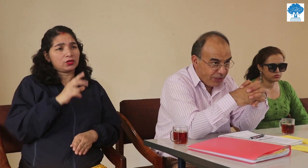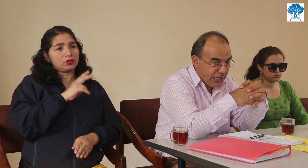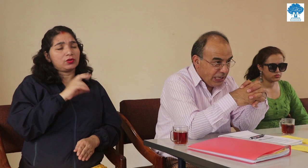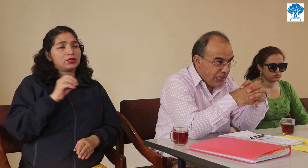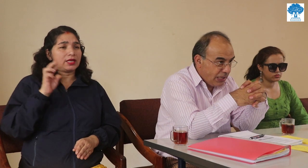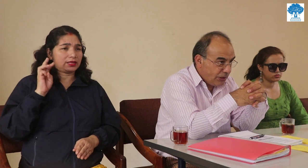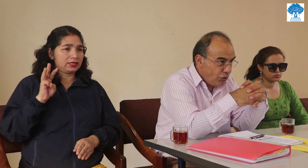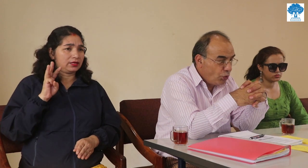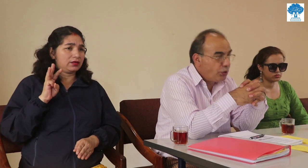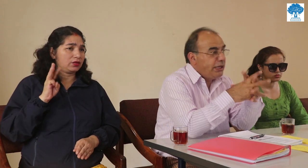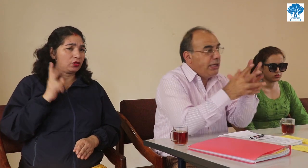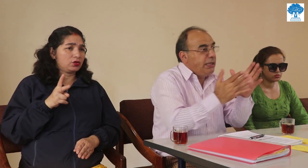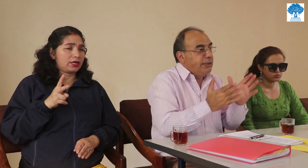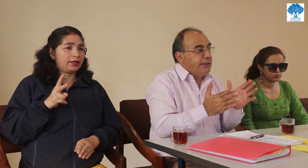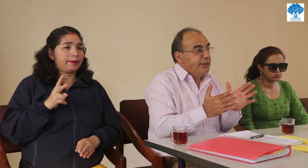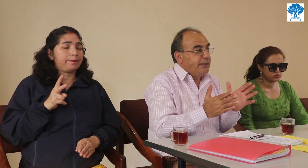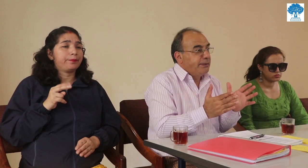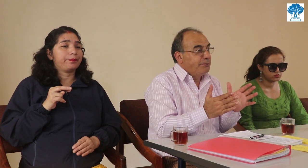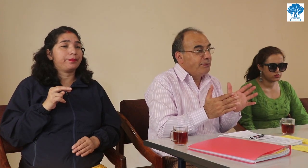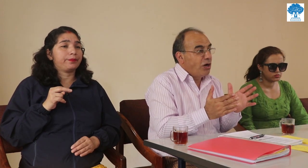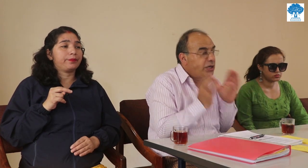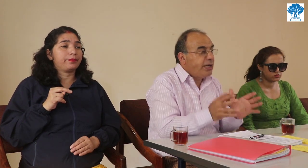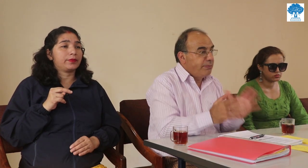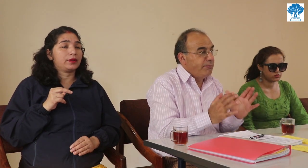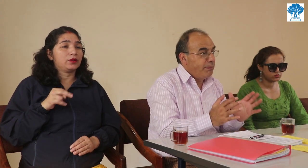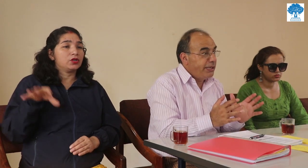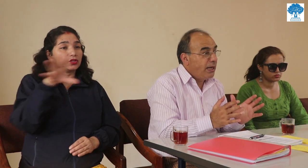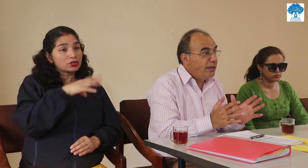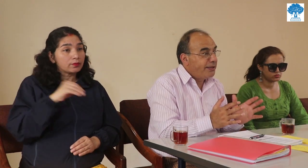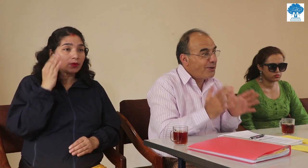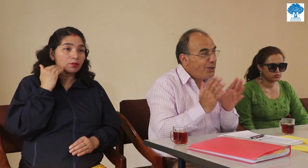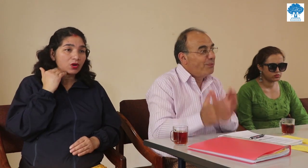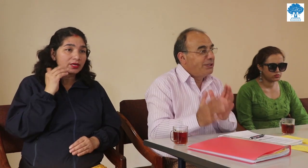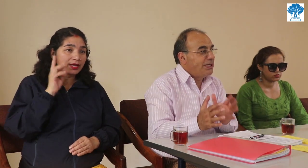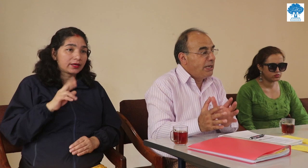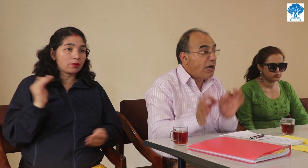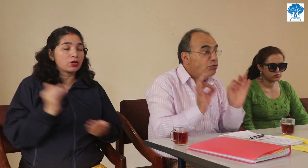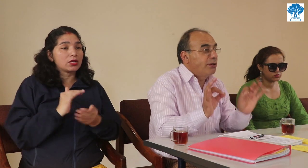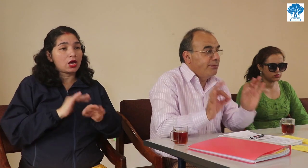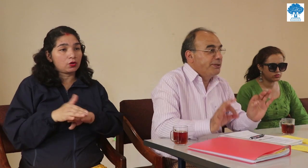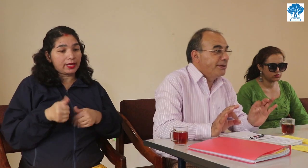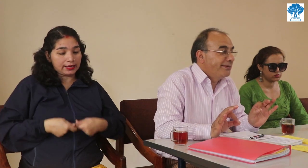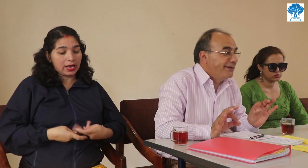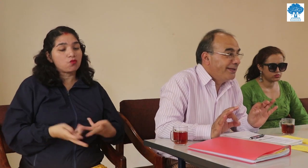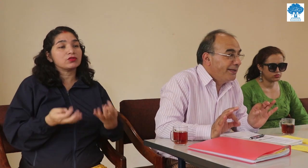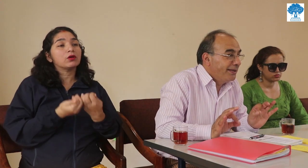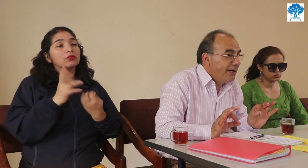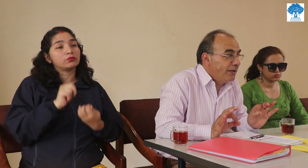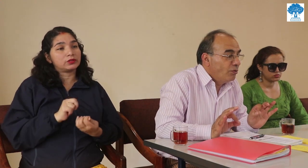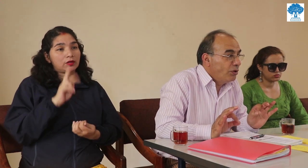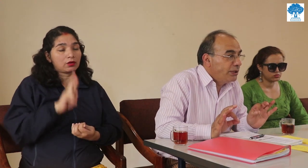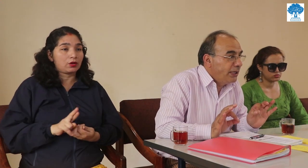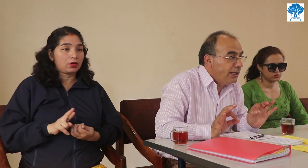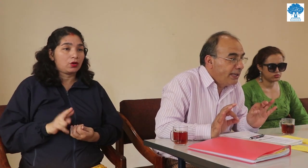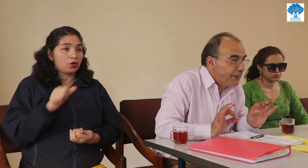2010 त्यो चाहिँ हरेक महिला र हरेक बच्चालाई काउन्ट गर्नुपर्छ